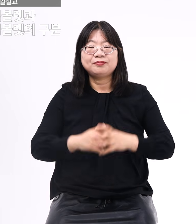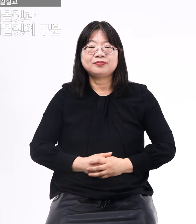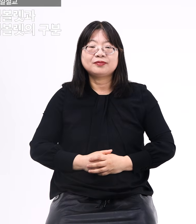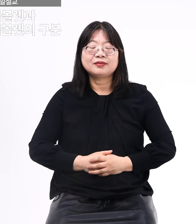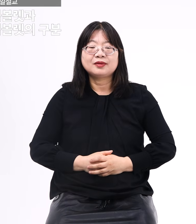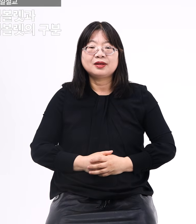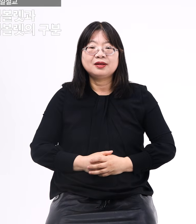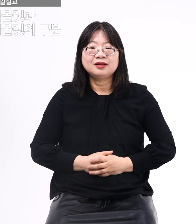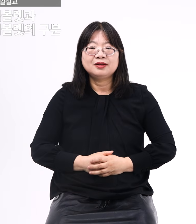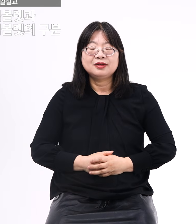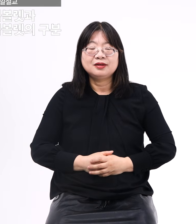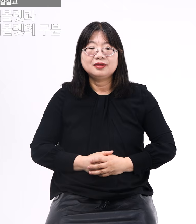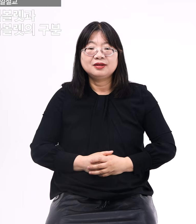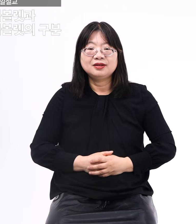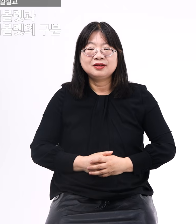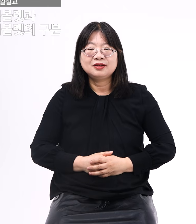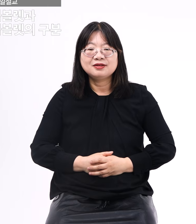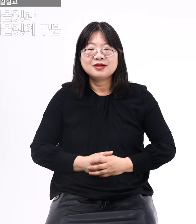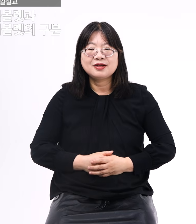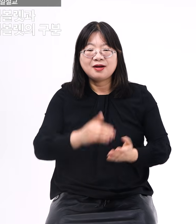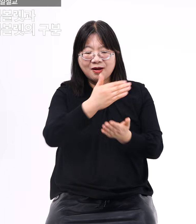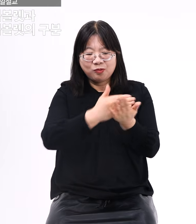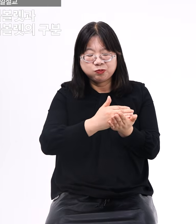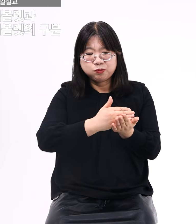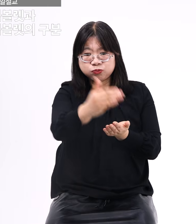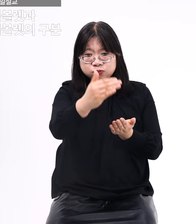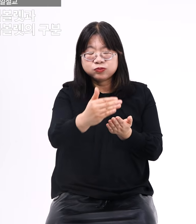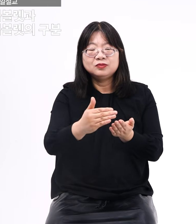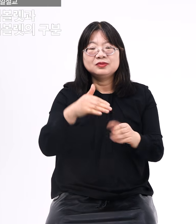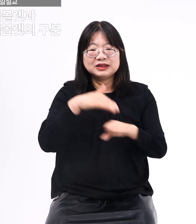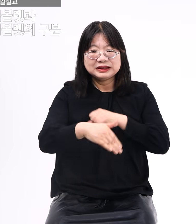구분을 통해서 배타적이 되어버리고.